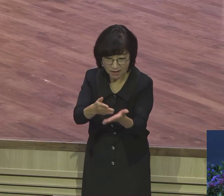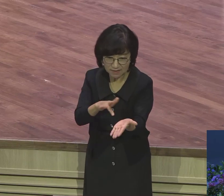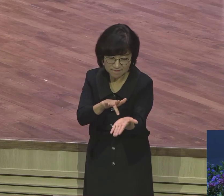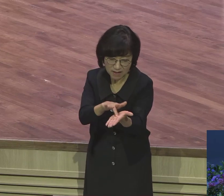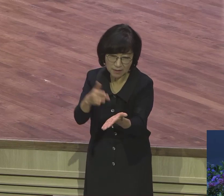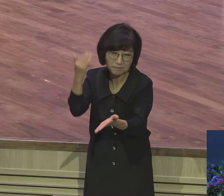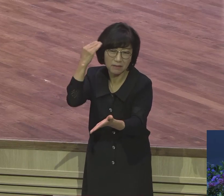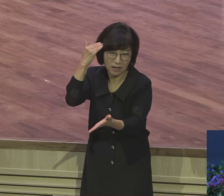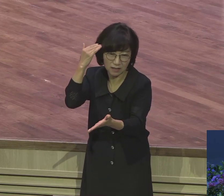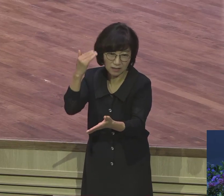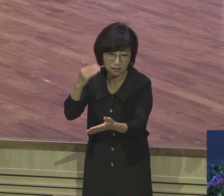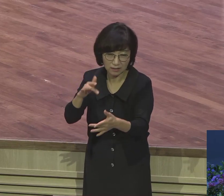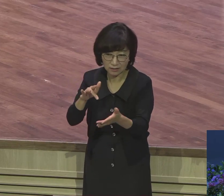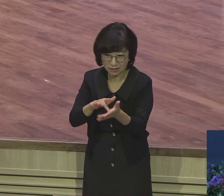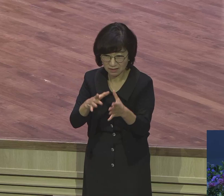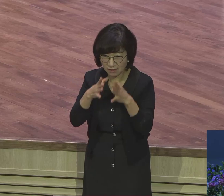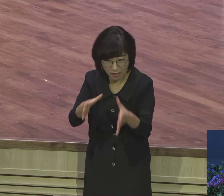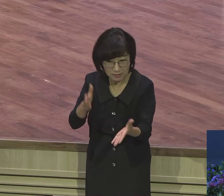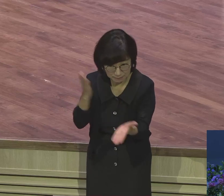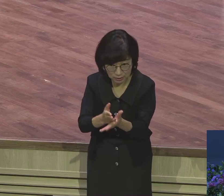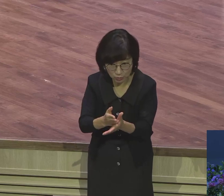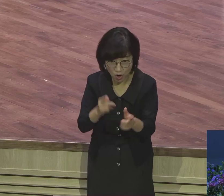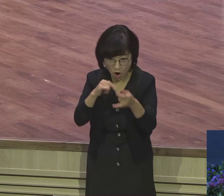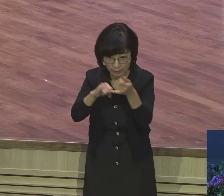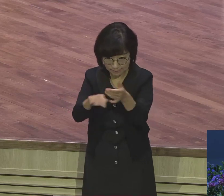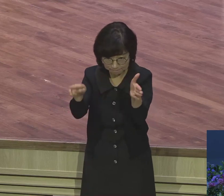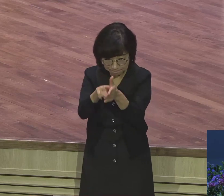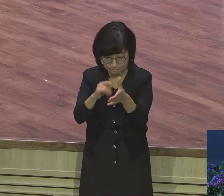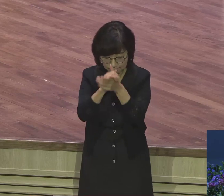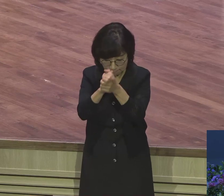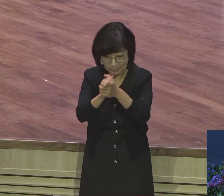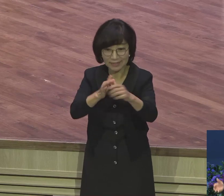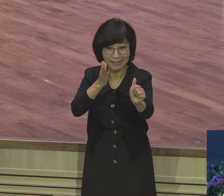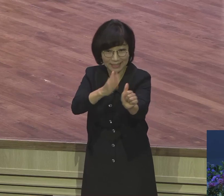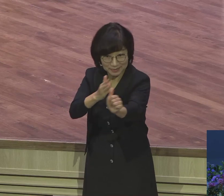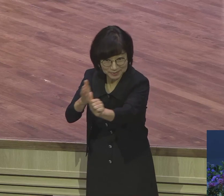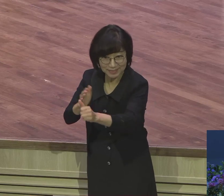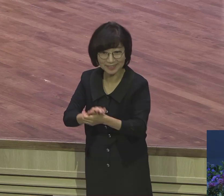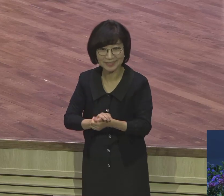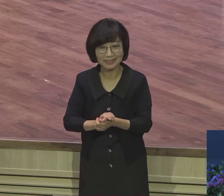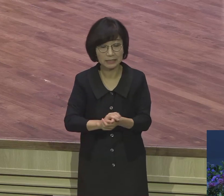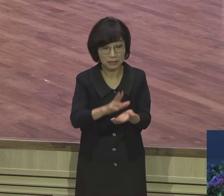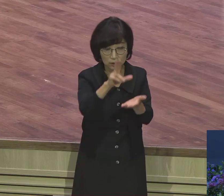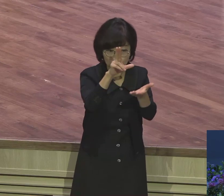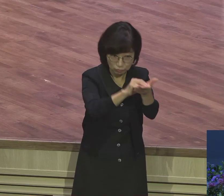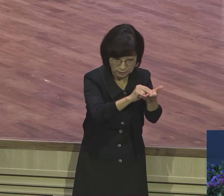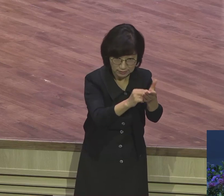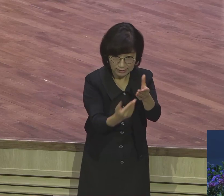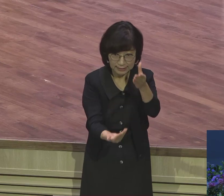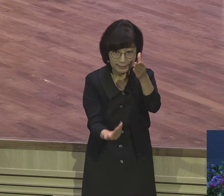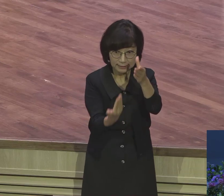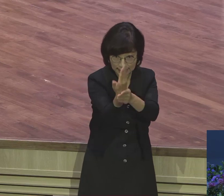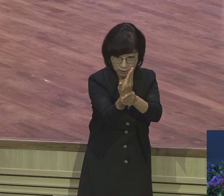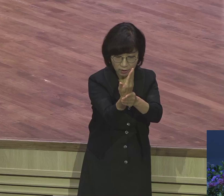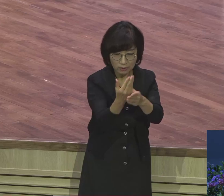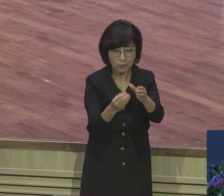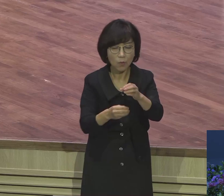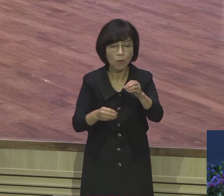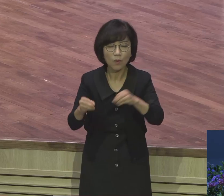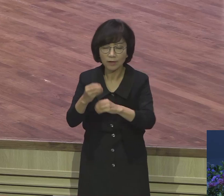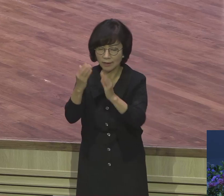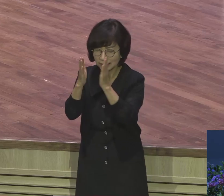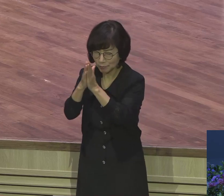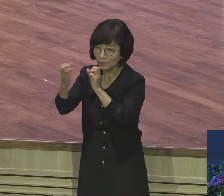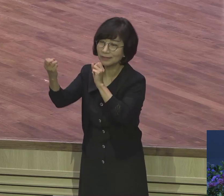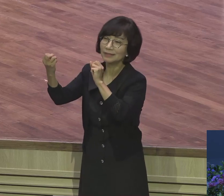바랍니다. 은약기도 하시기 바랍니다. 그래서 모든 문제사건 이것들이 기도응답의 통로가 되는